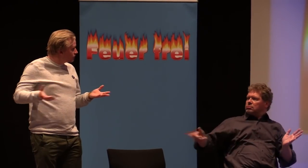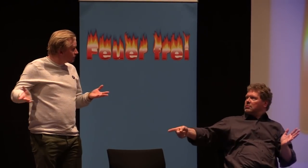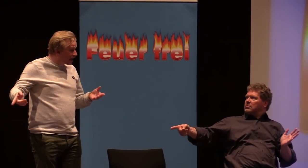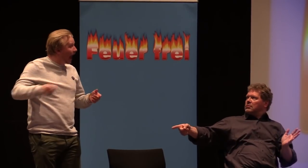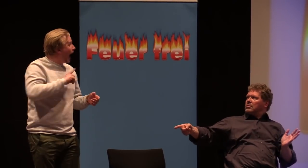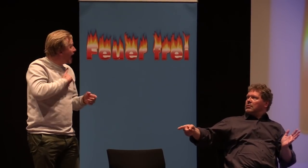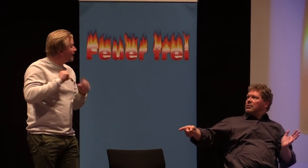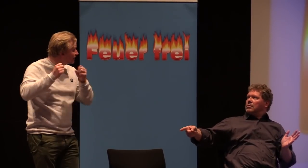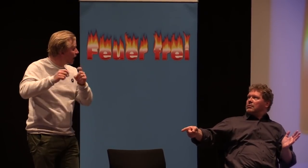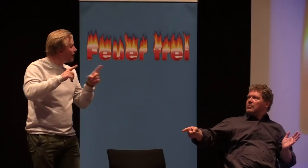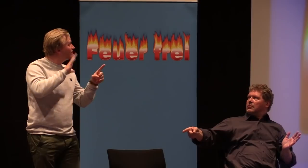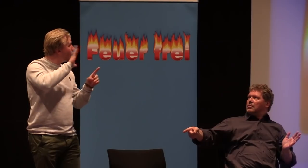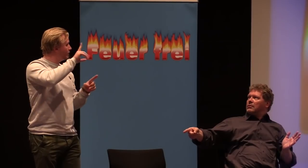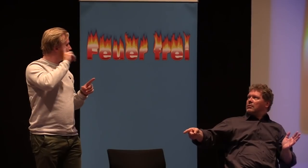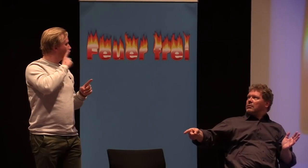welchen Mehrwert habe ich denn davon?